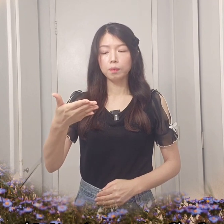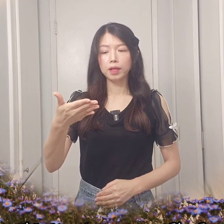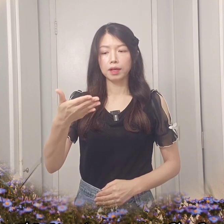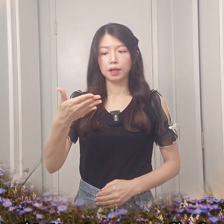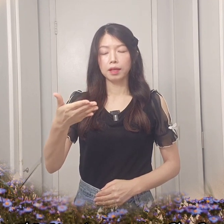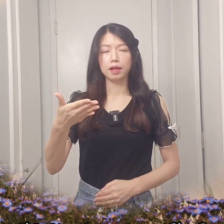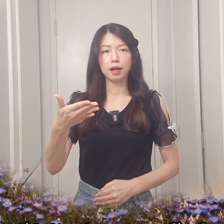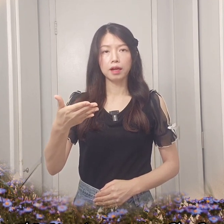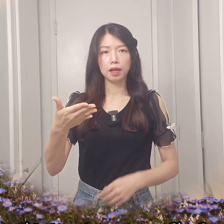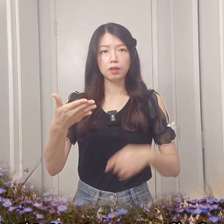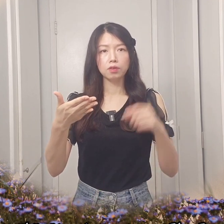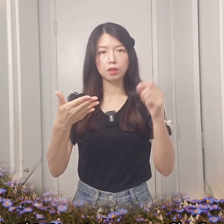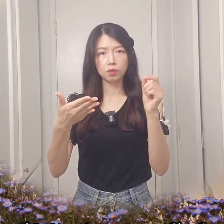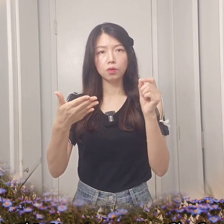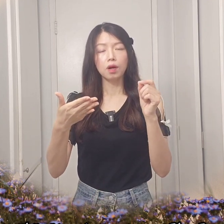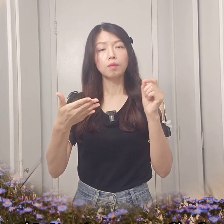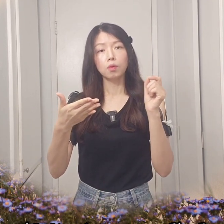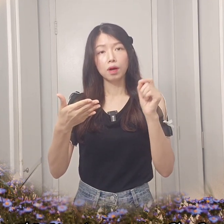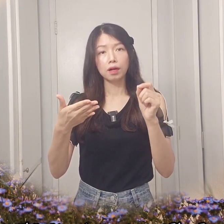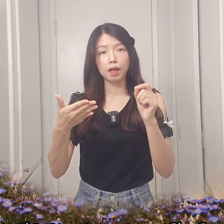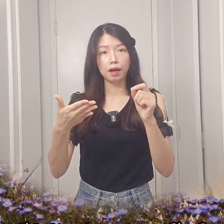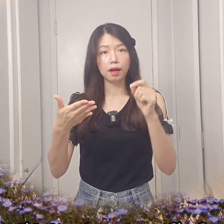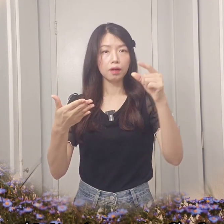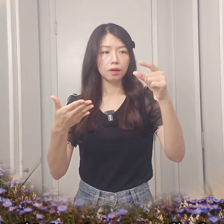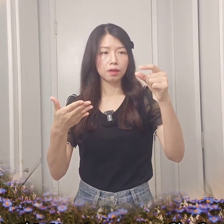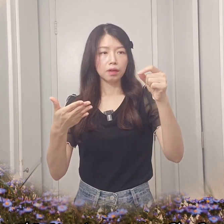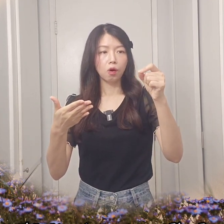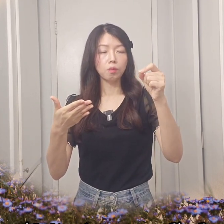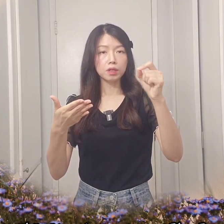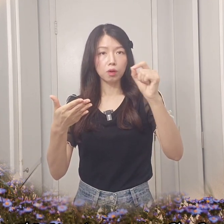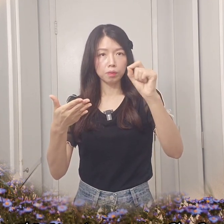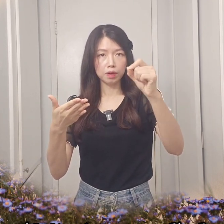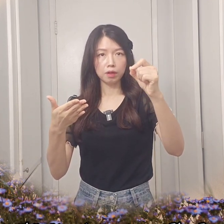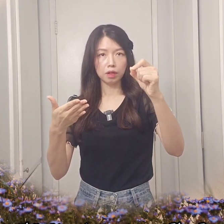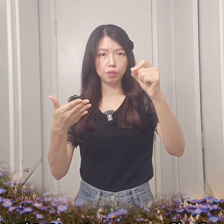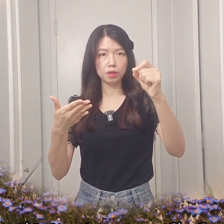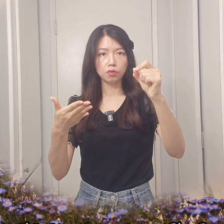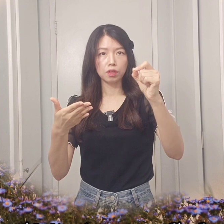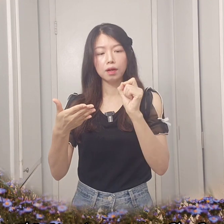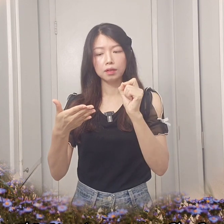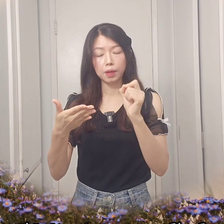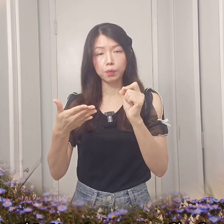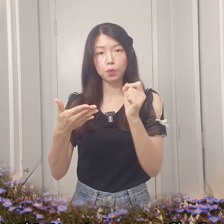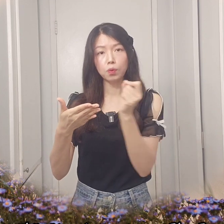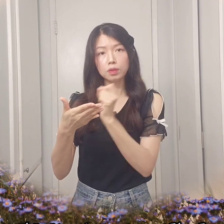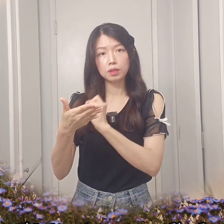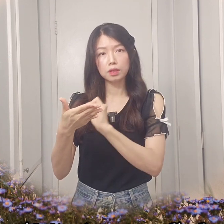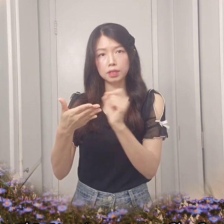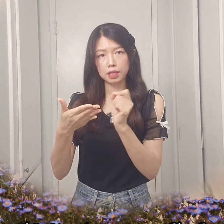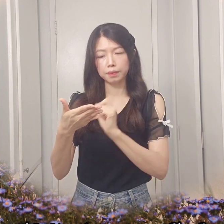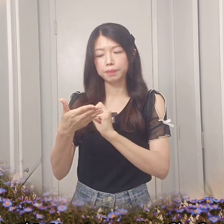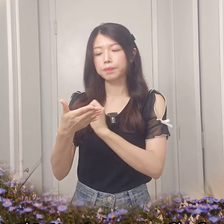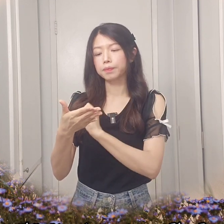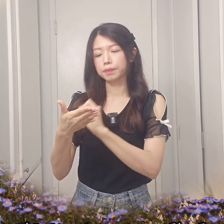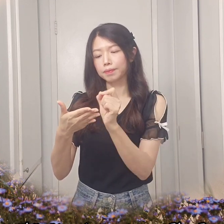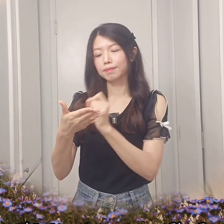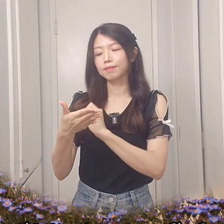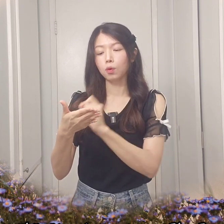이렇게 손바닥에 나를 향하게 해주시고 뭔가 내가 엄지검지를 이렇게 붙여주셔서 잡고